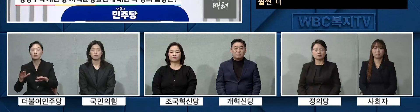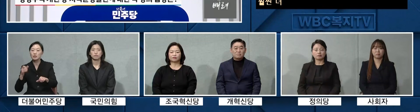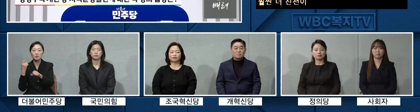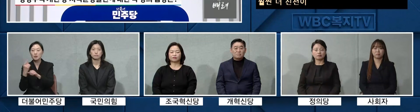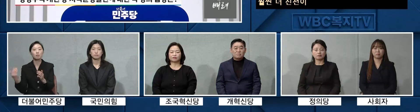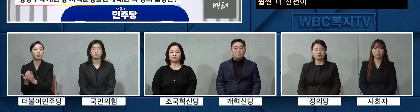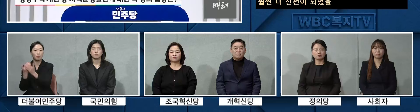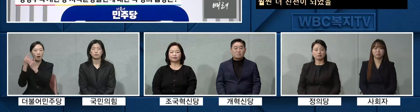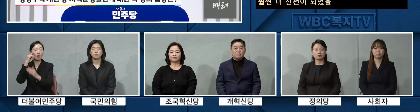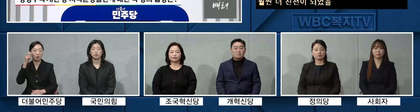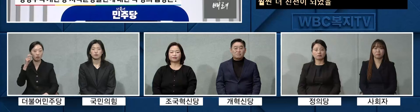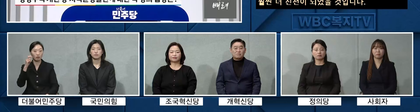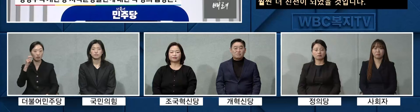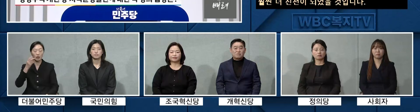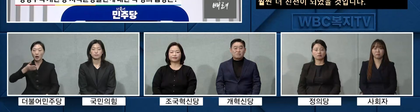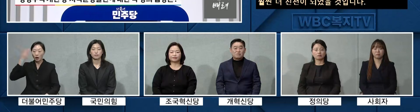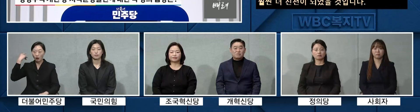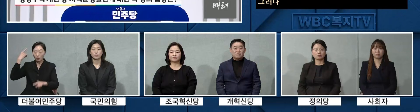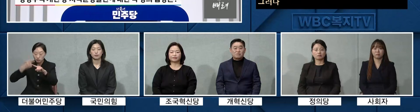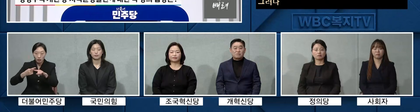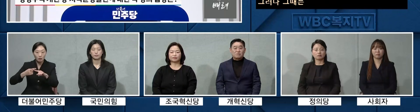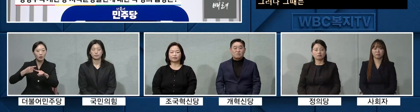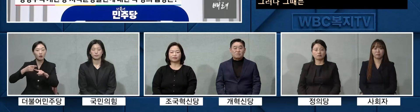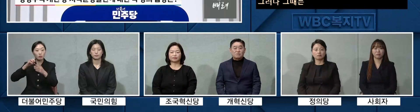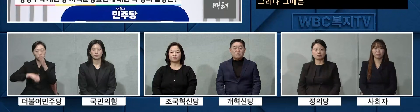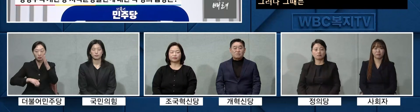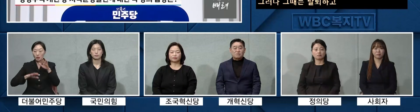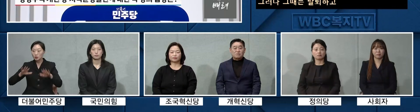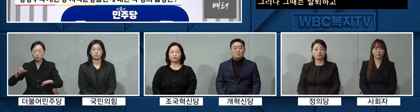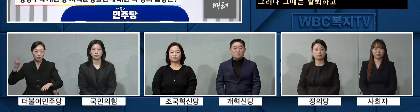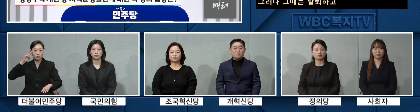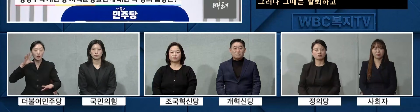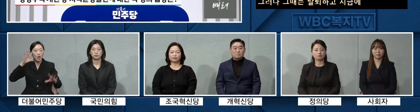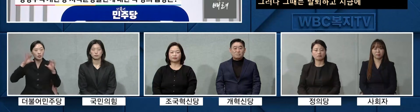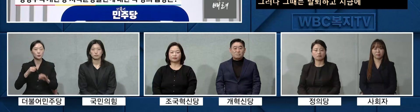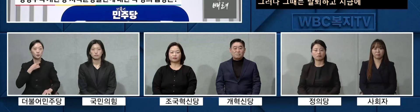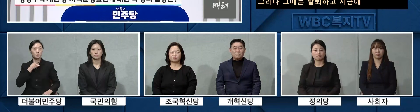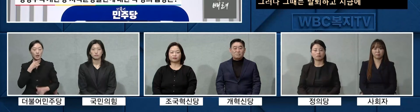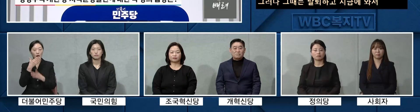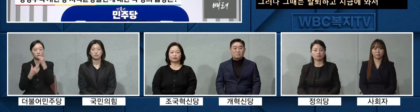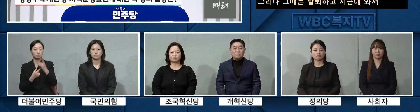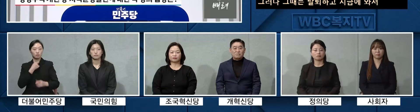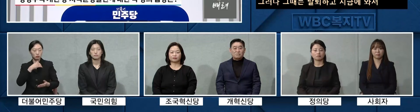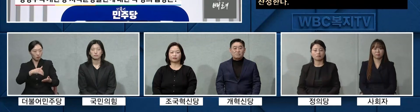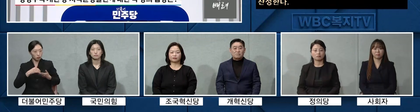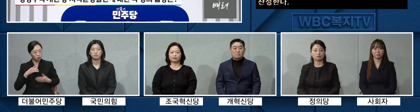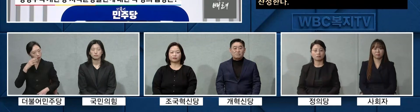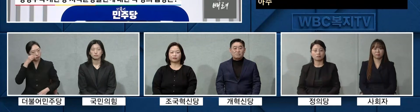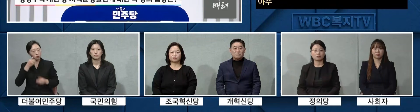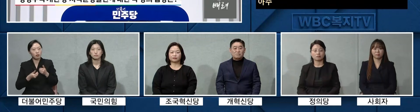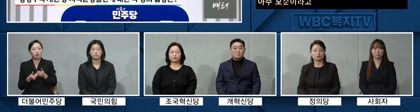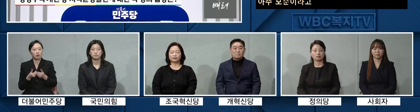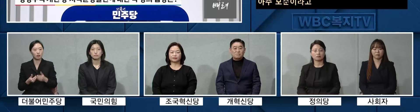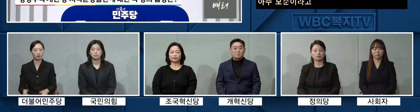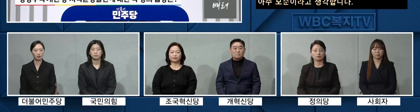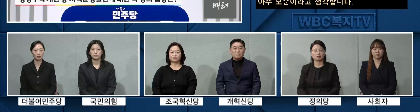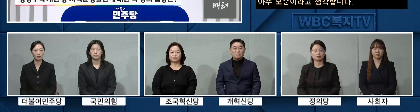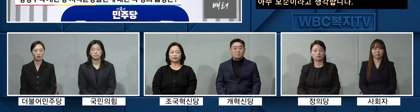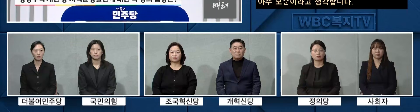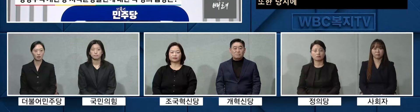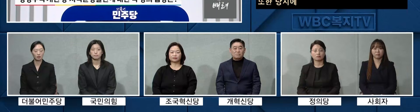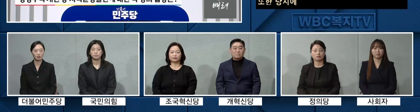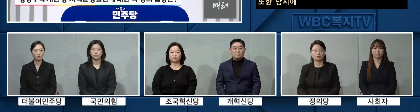그러나 그때는 탈퇴하고 지금에 와서 찬성한다. 아주 모순이라고 생각합니다. 또한 당시에 윤석열